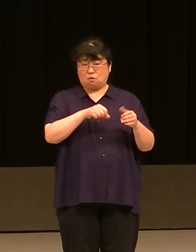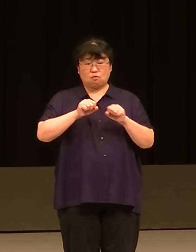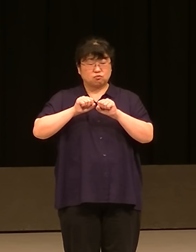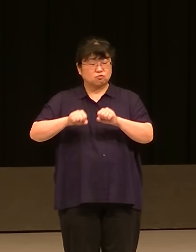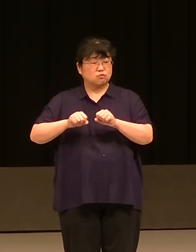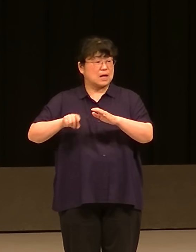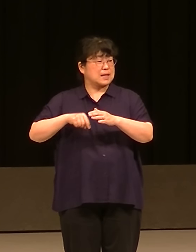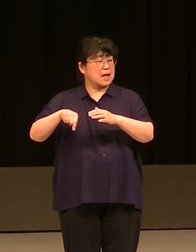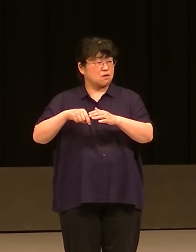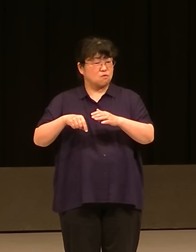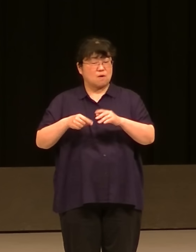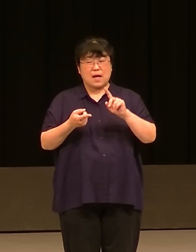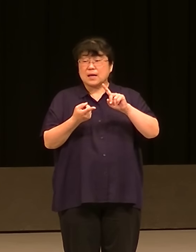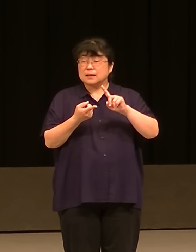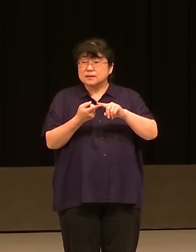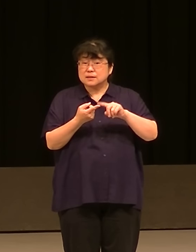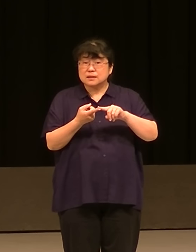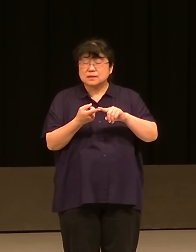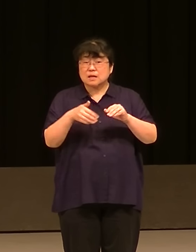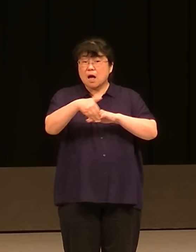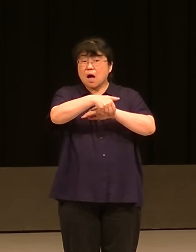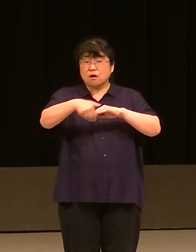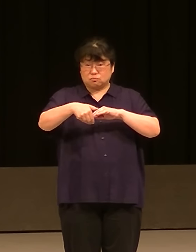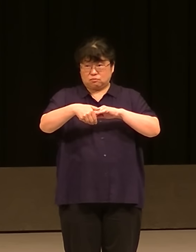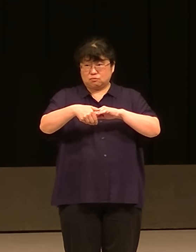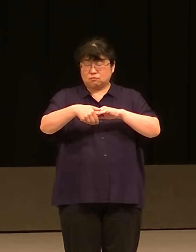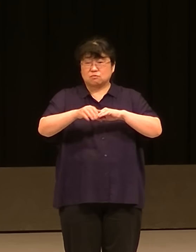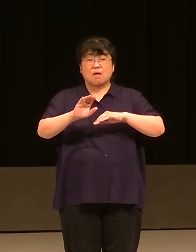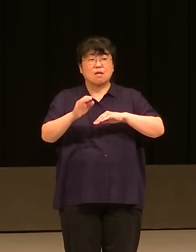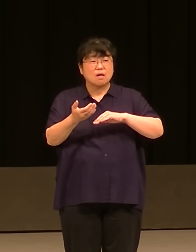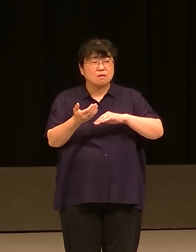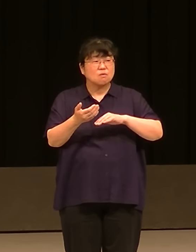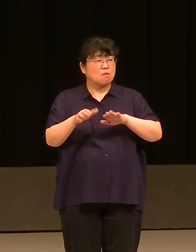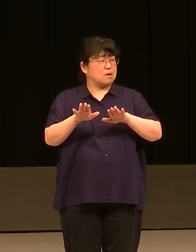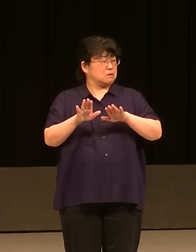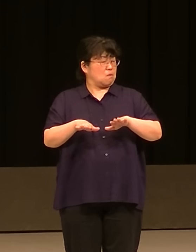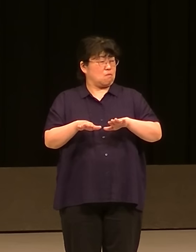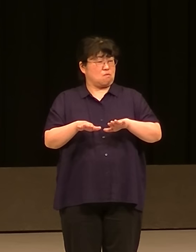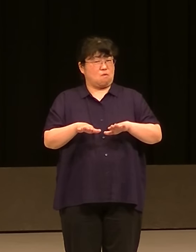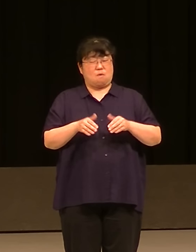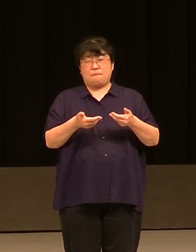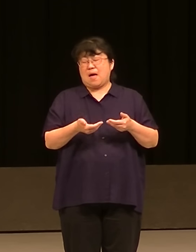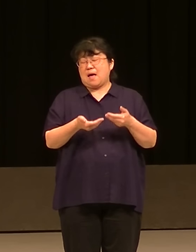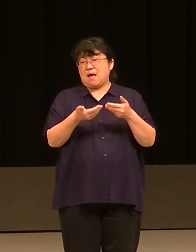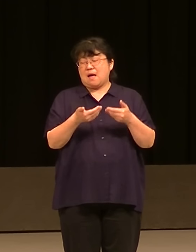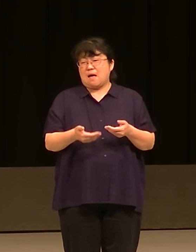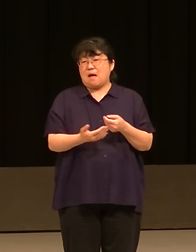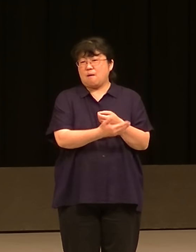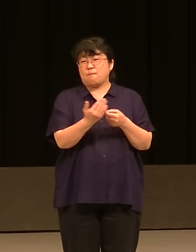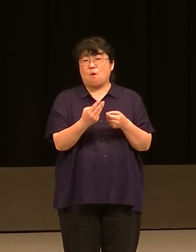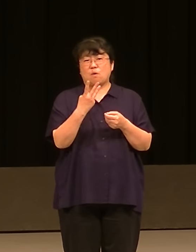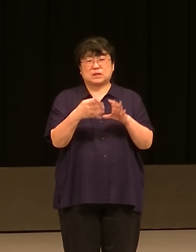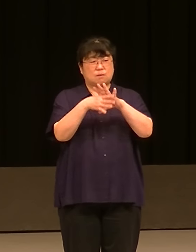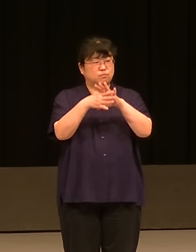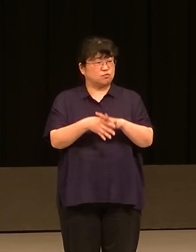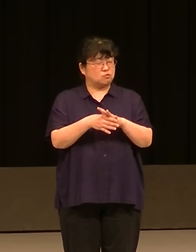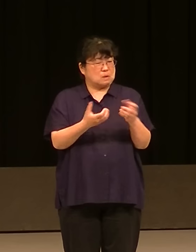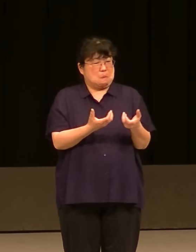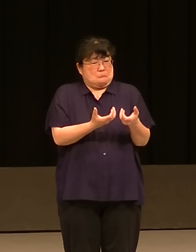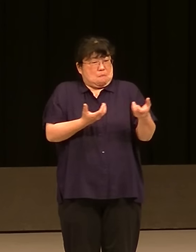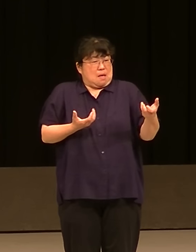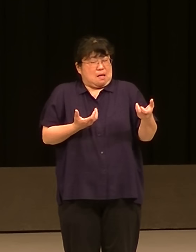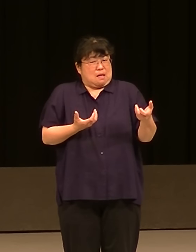致している、まあ今まではずだったわけですね、しかしながらこの安保三文書で大幅にそこに亀裂が生じて